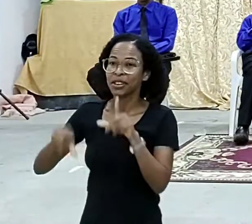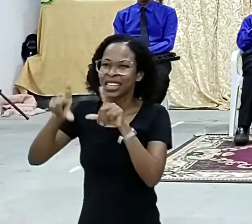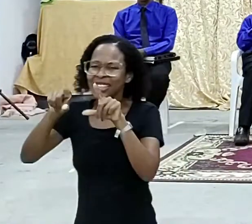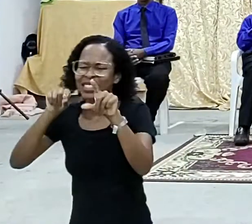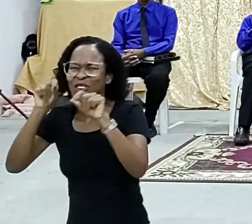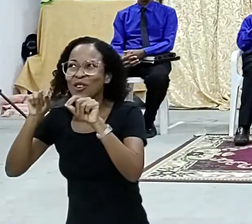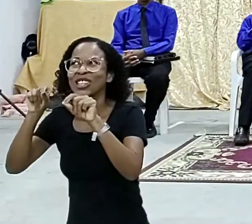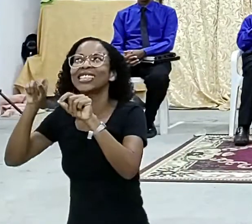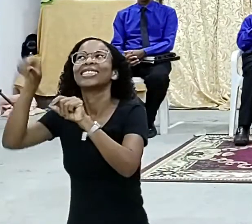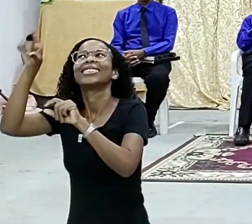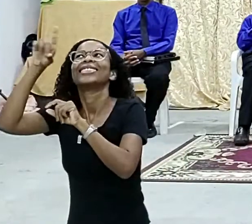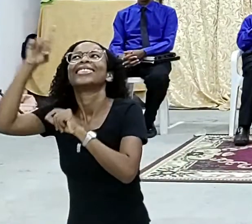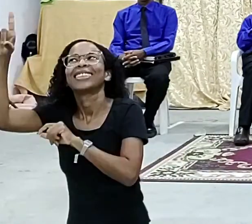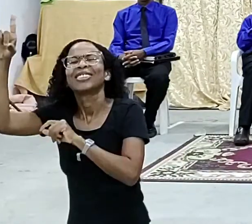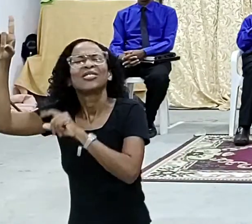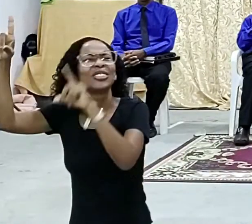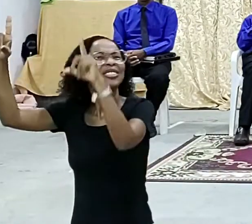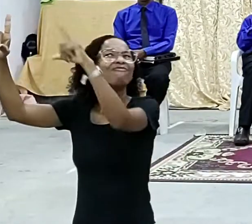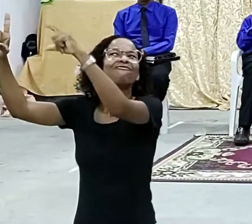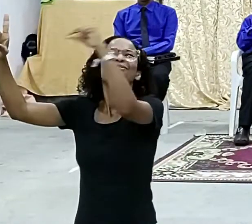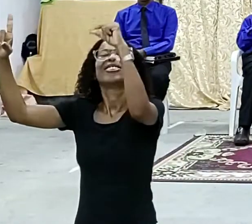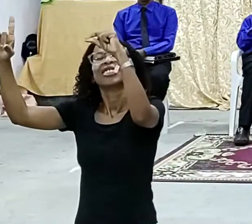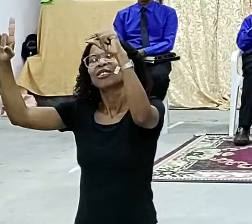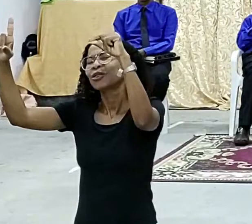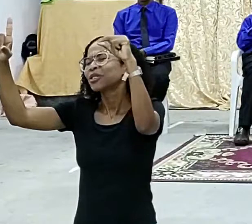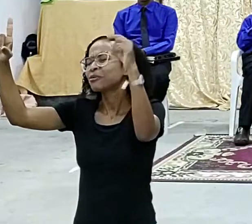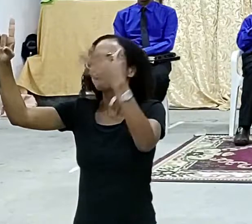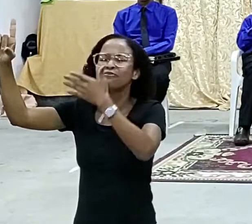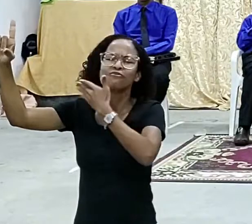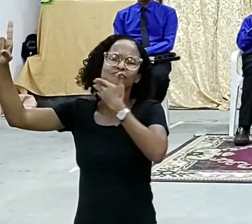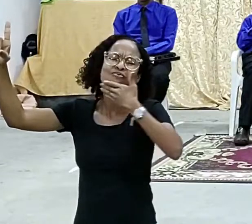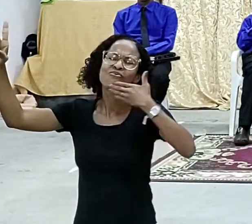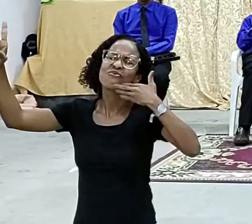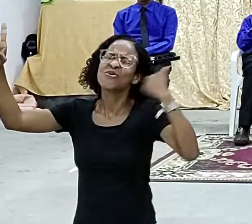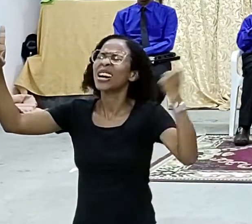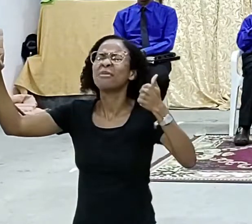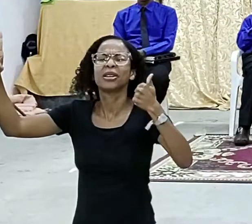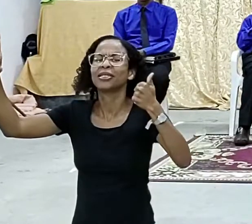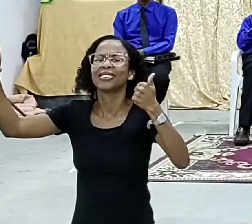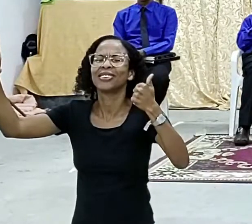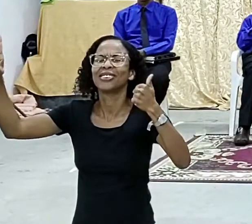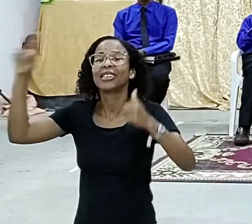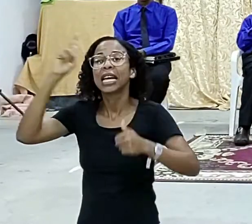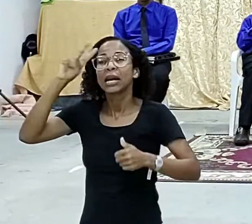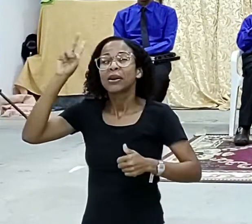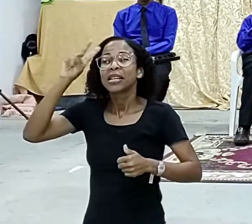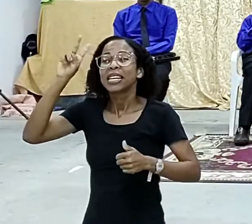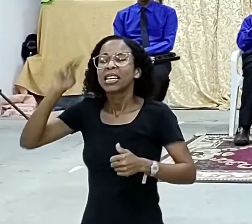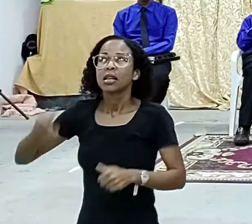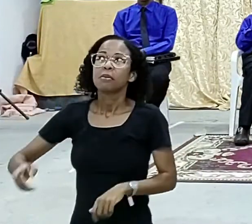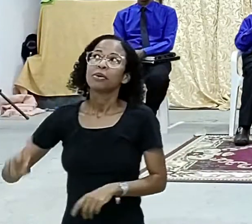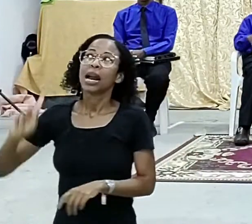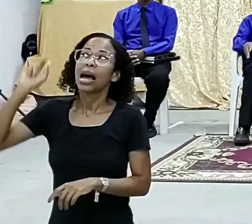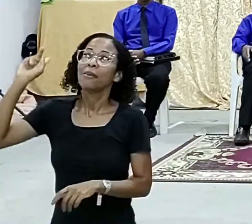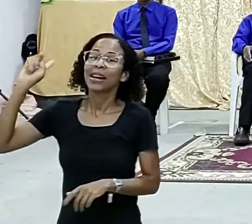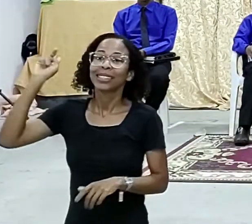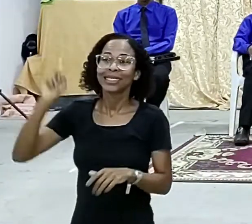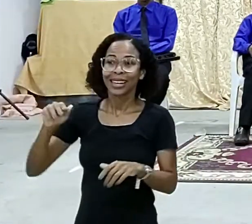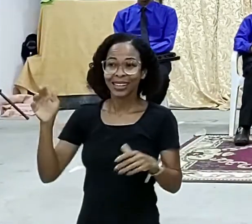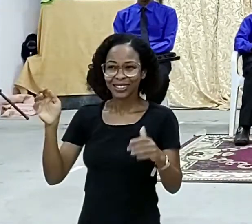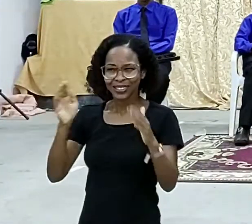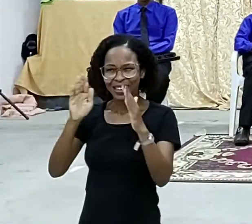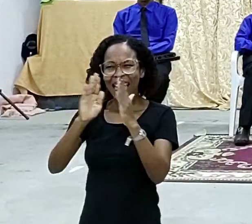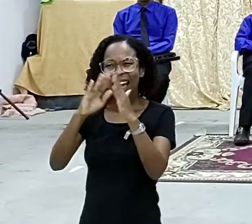ele transformou a minha vida. Eu lembro muito bem quando eu entrei pelaquela porta, que não é aquela porta. Deus fez